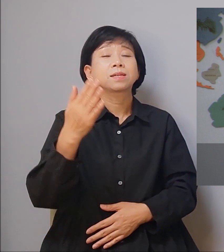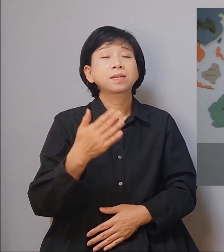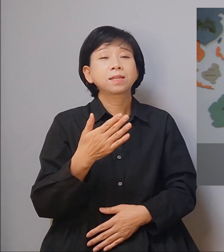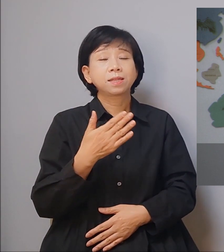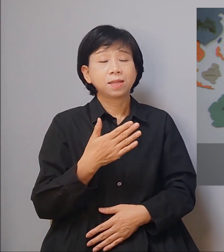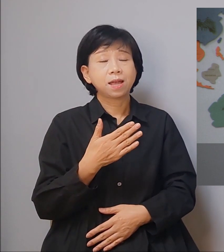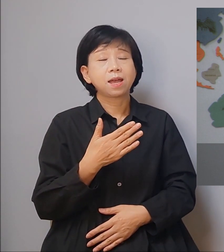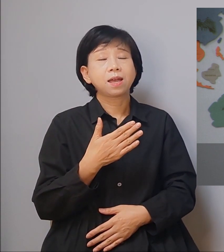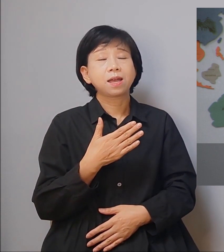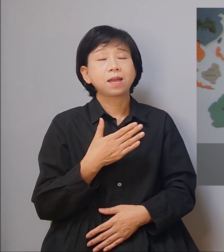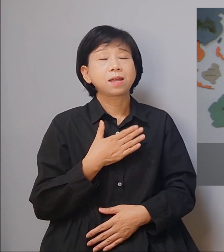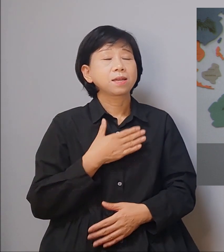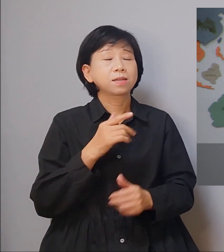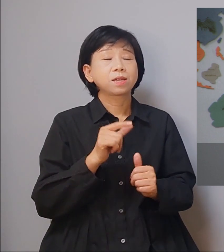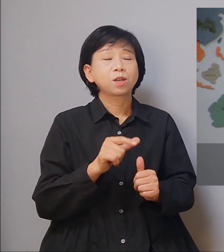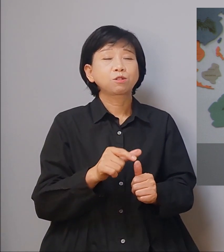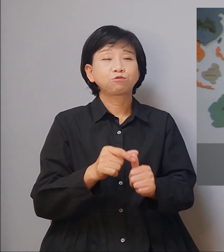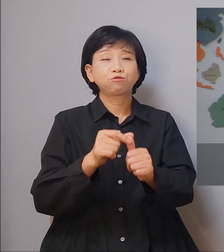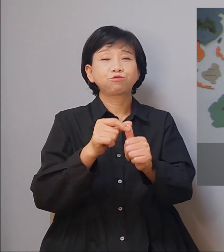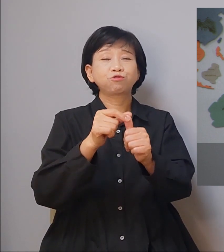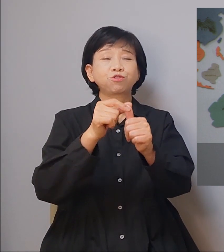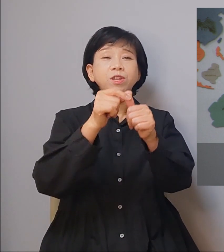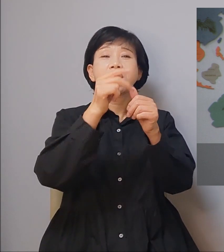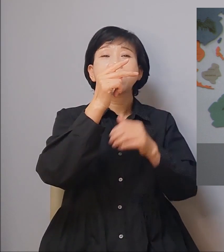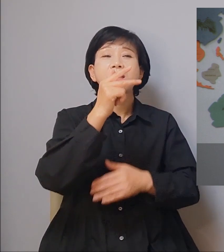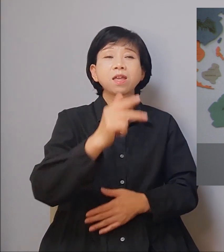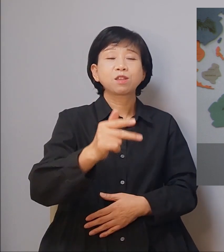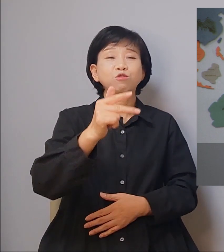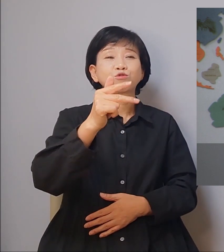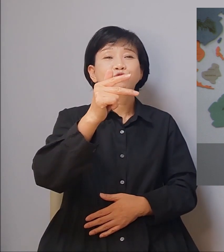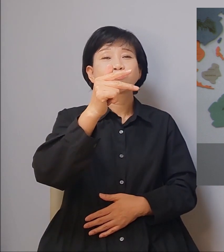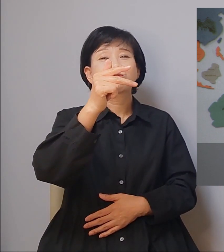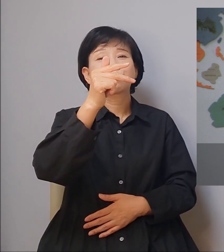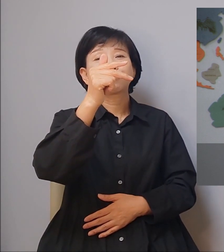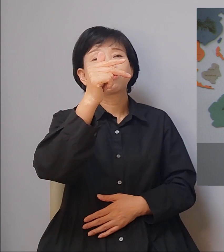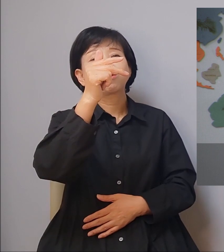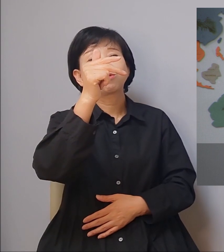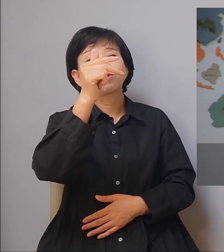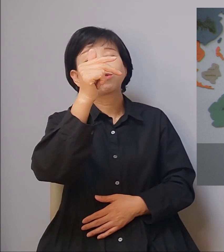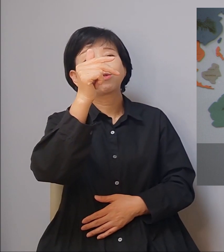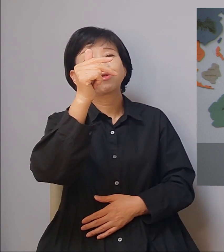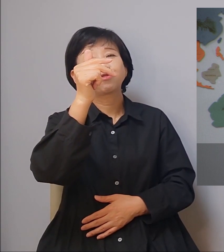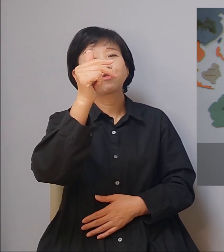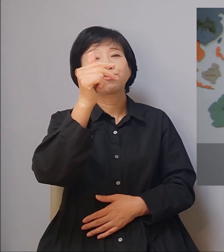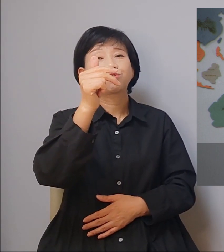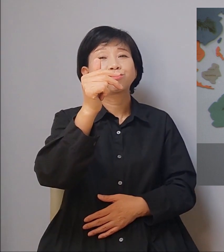부활하신 나의 구세주